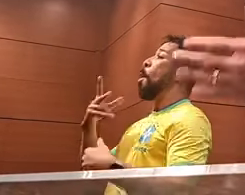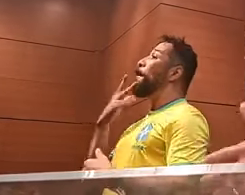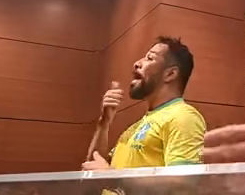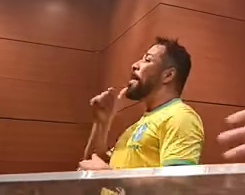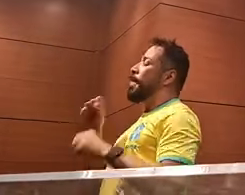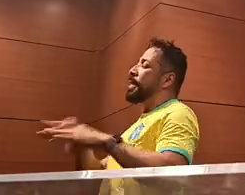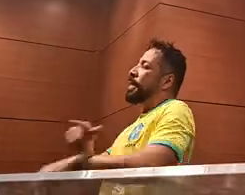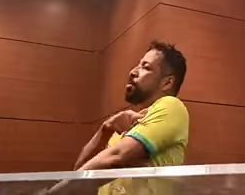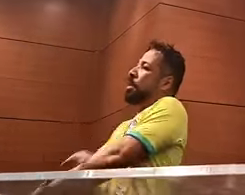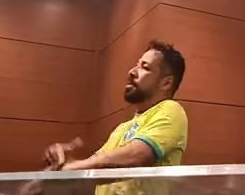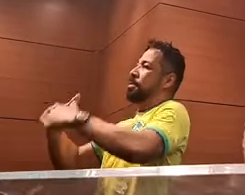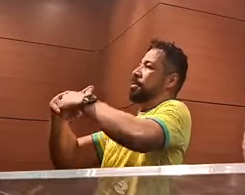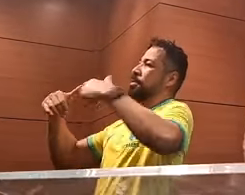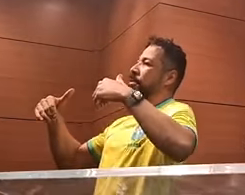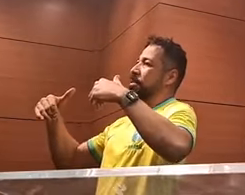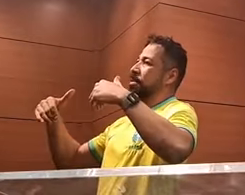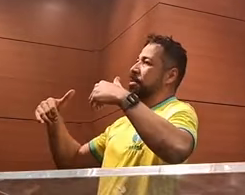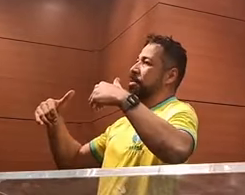pai e à mãe.